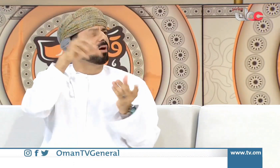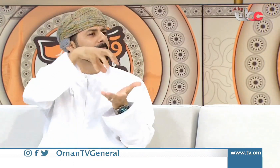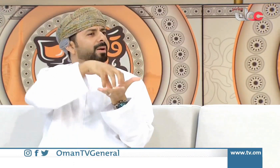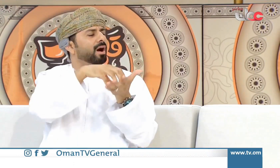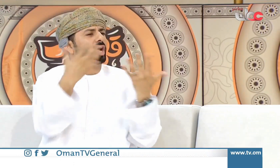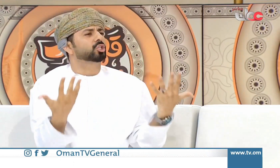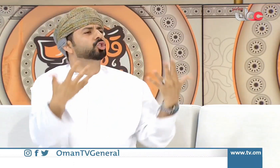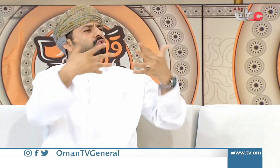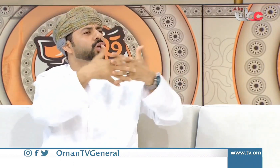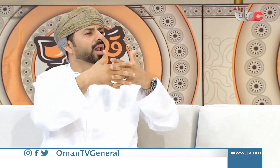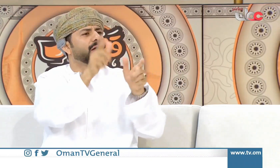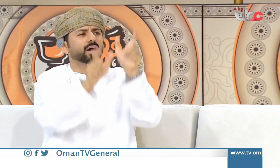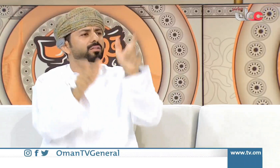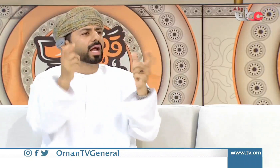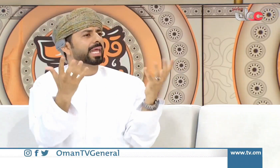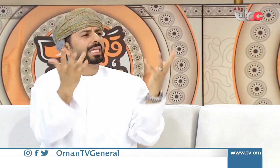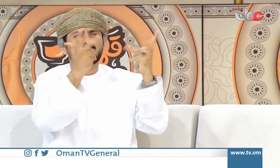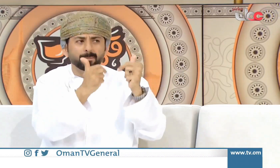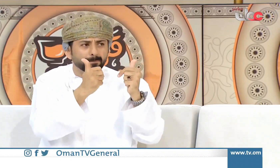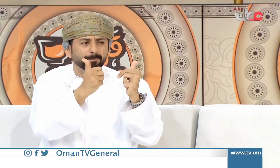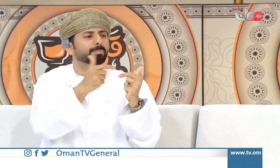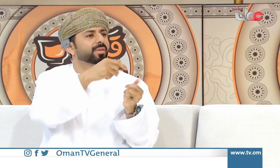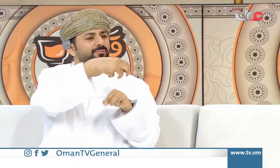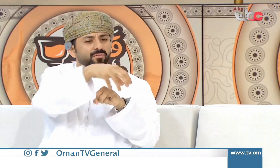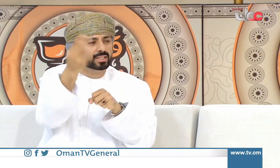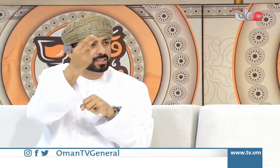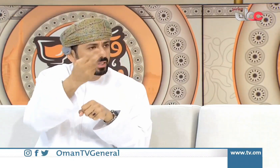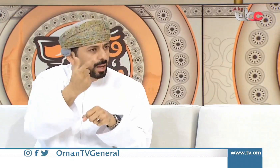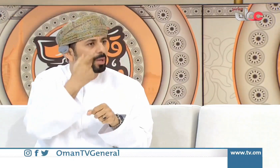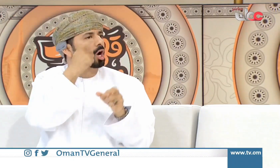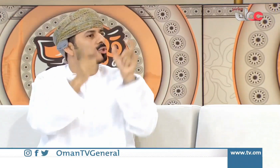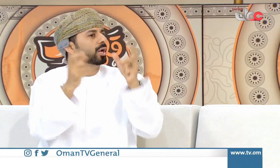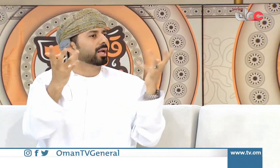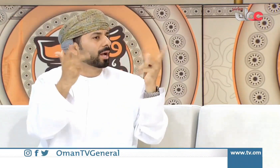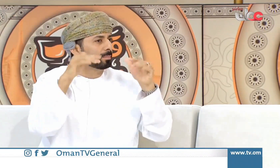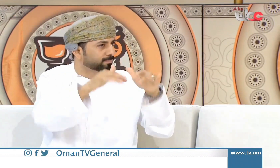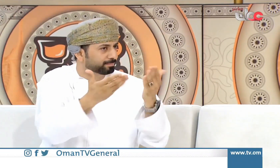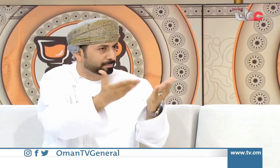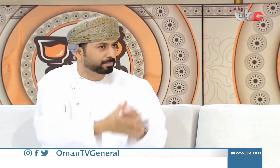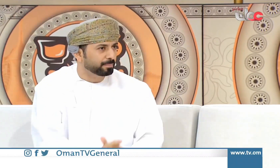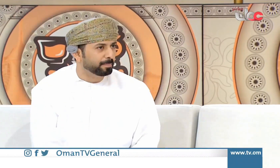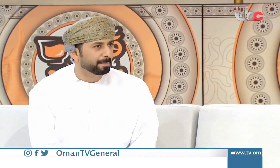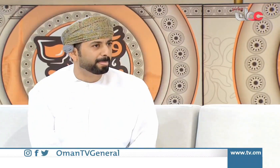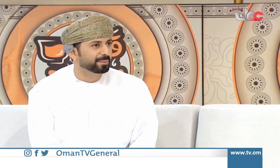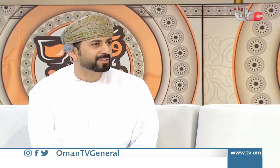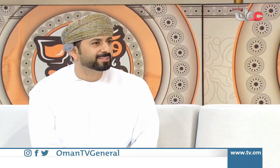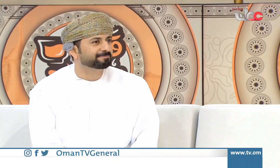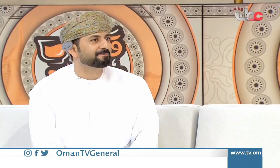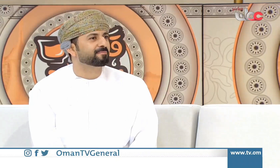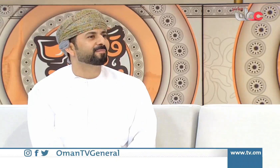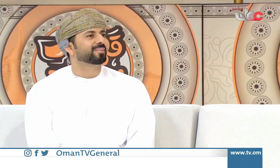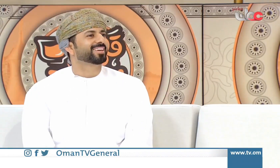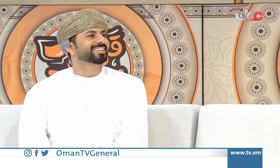أيضا الملتقى، عدد المشاركين في الملتقى، أيضا الفعاليات الموجودة والأنشطة